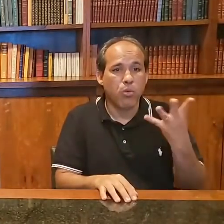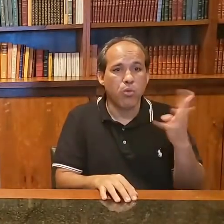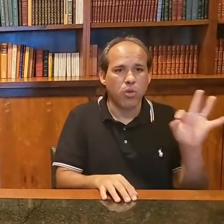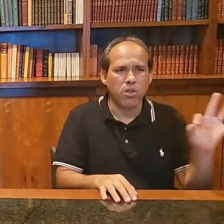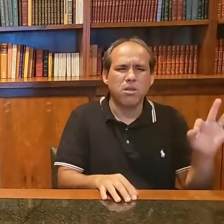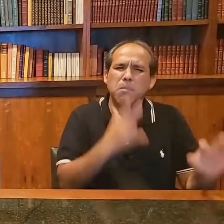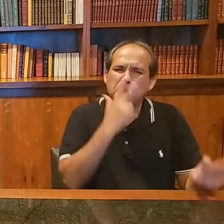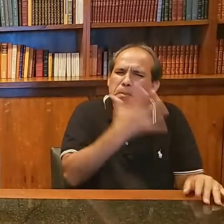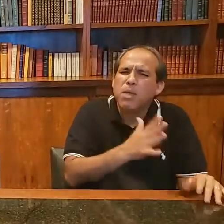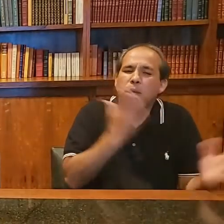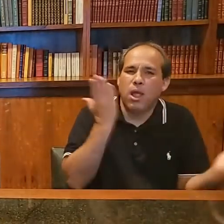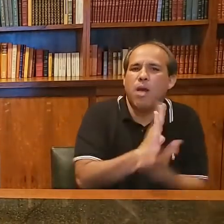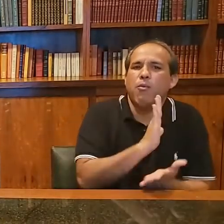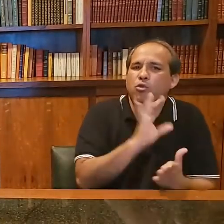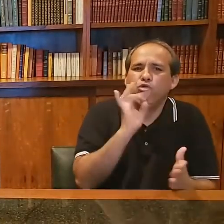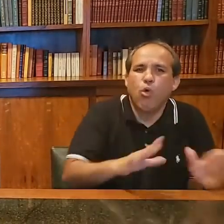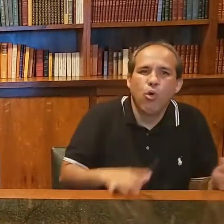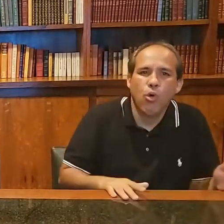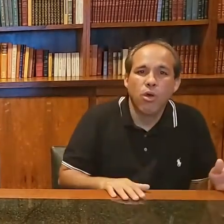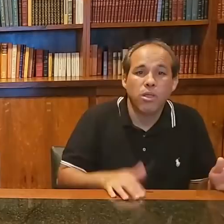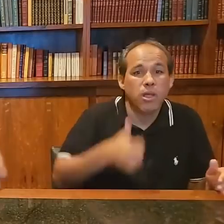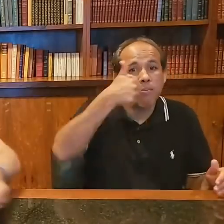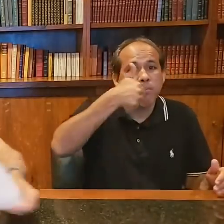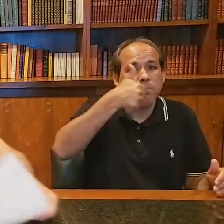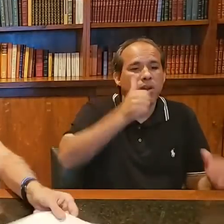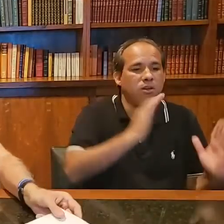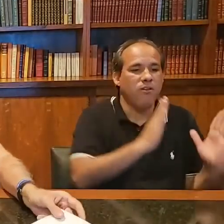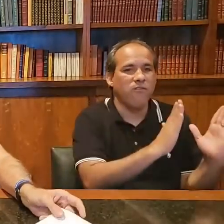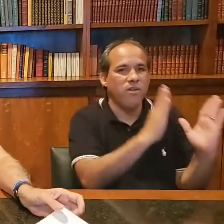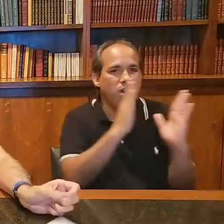de 2.400, foram aprovados na primeira fase.